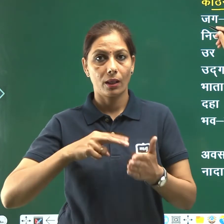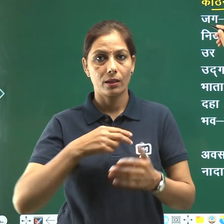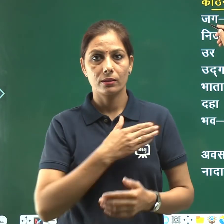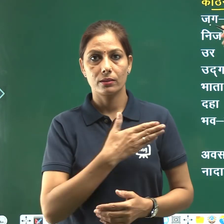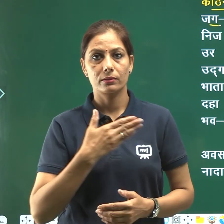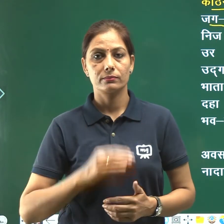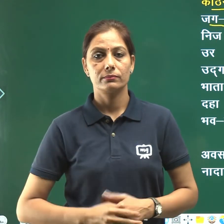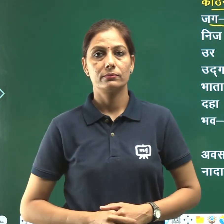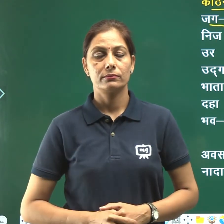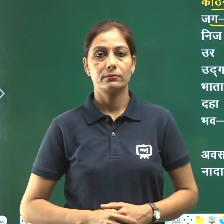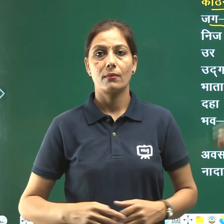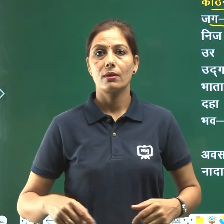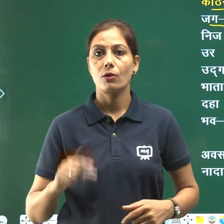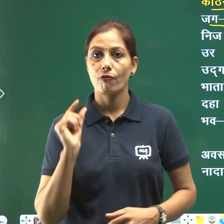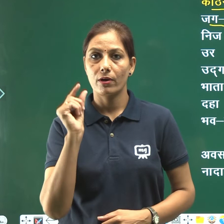जग जीवन,